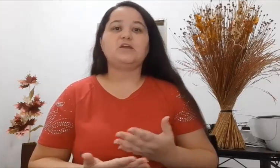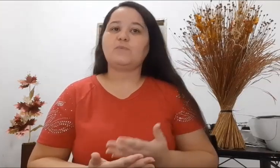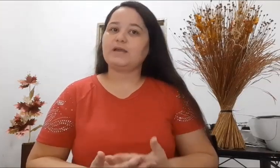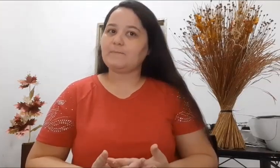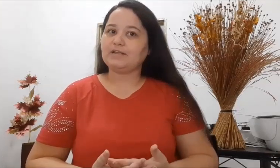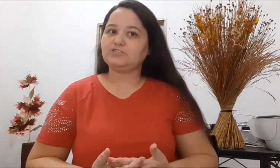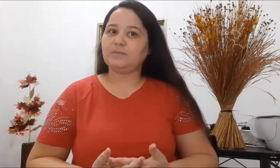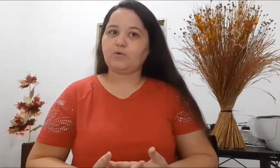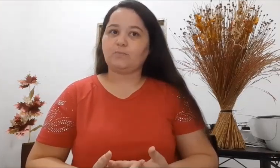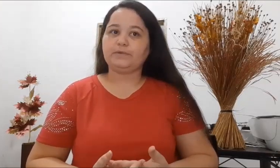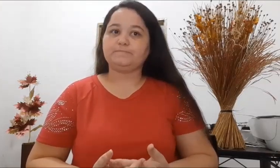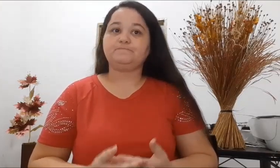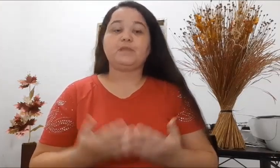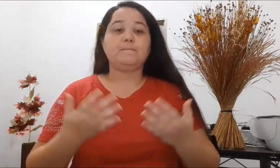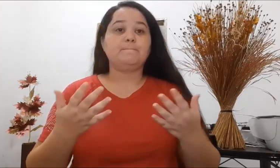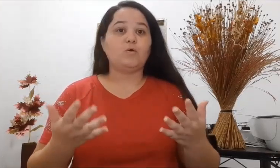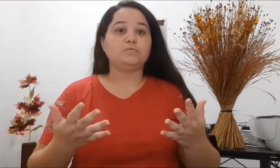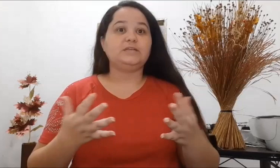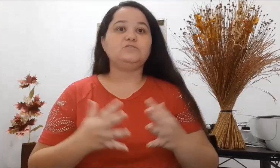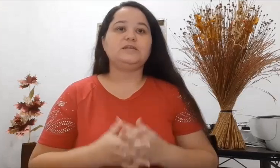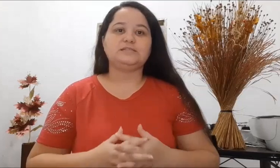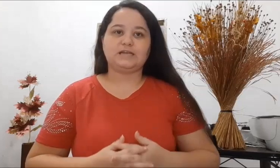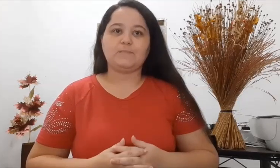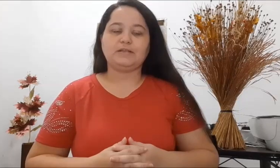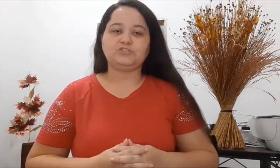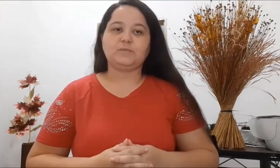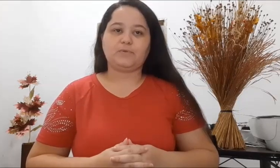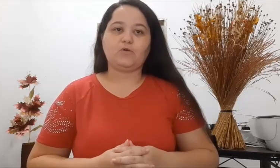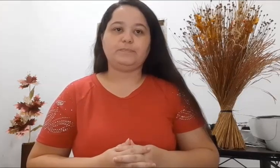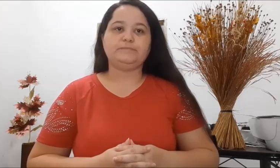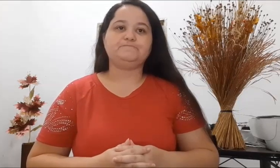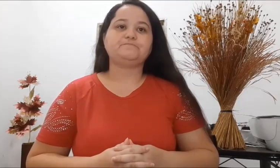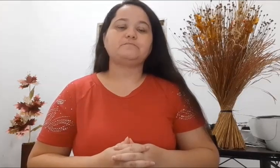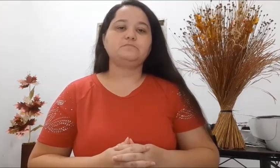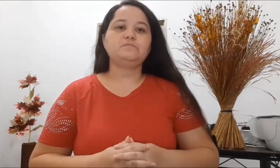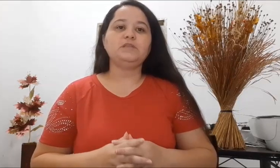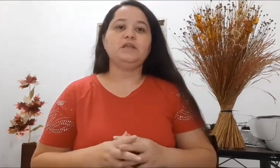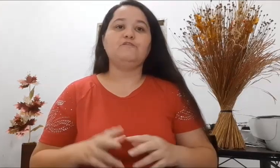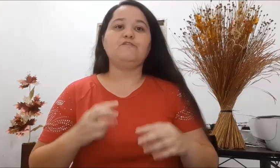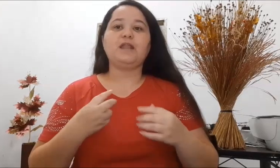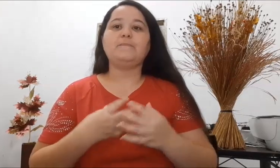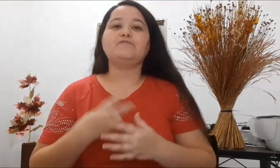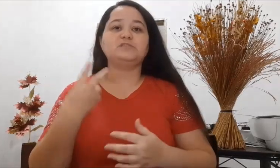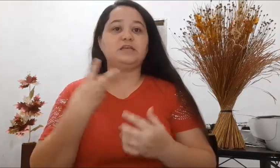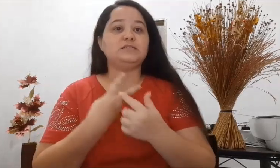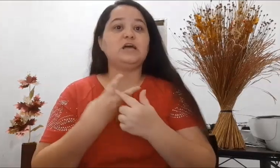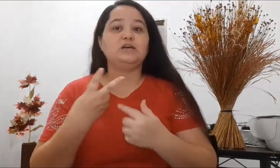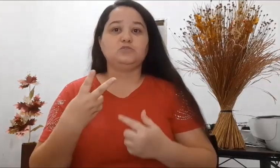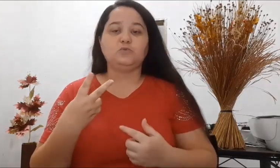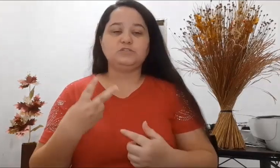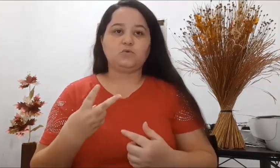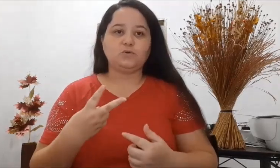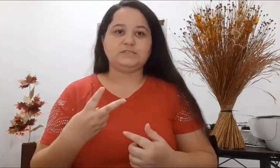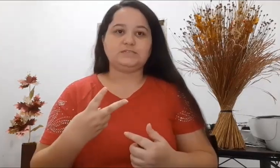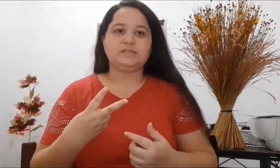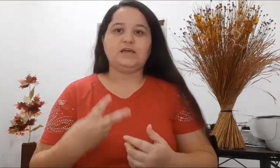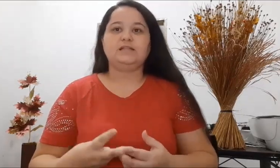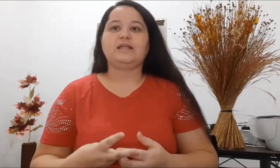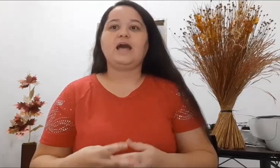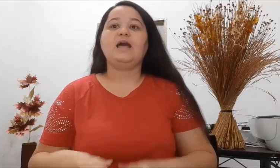uma gramática própria. Bom, dentro dessa gramática própria, eu vou falar para vocês duas coisas, tá?